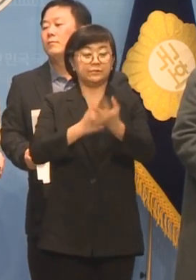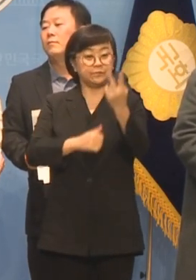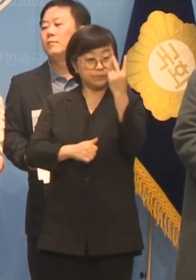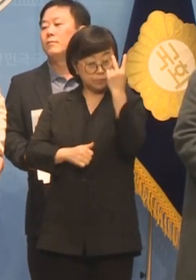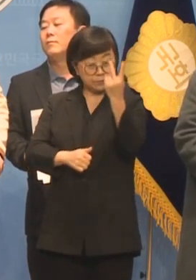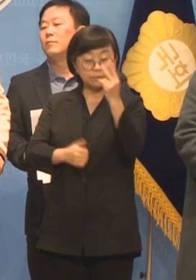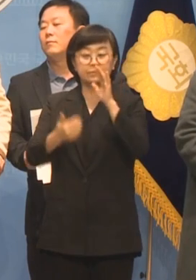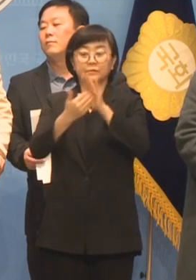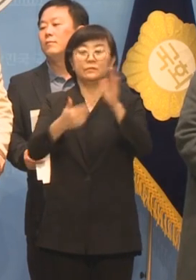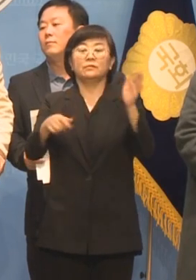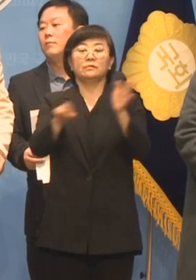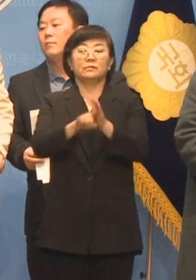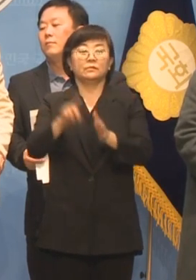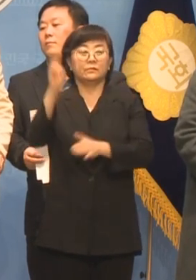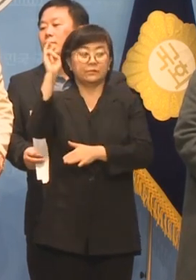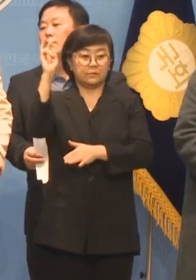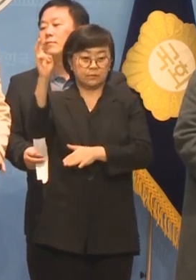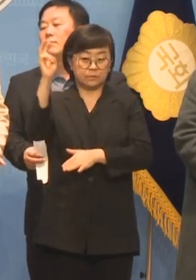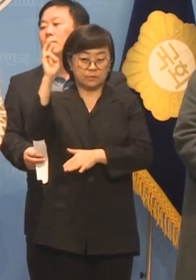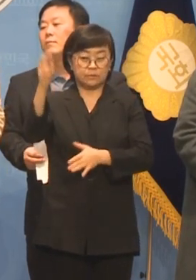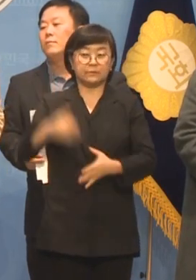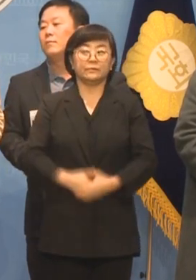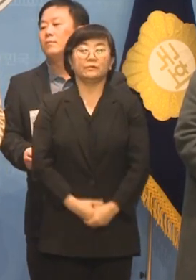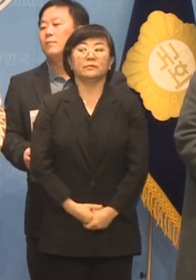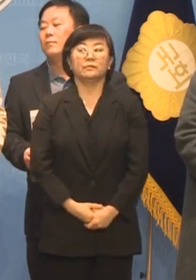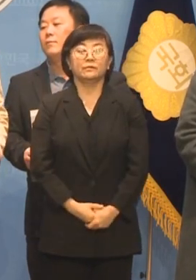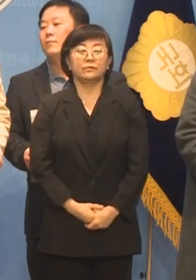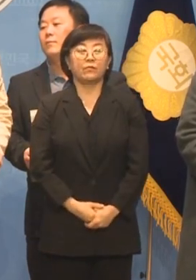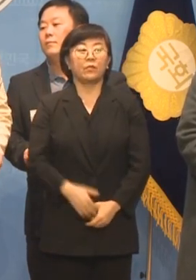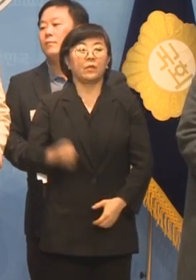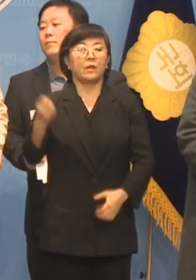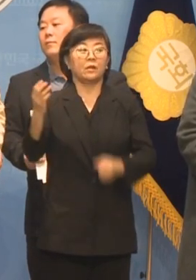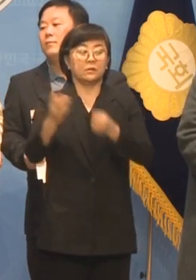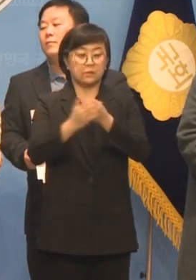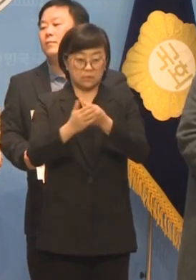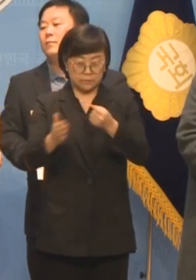가지를 막으려고 하는 것이 아닌가라는 생각이 듭니다. 따라서